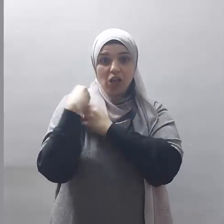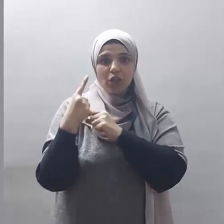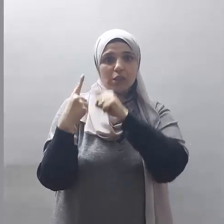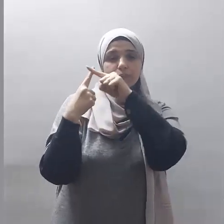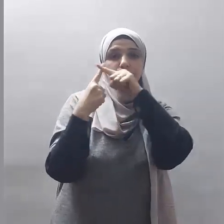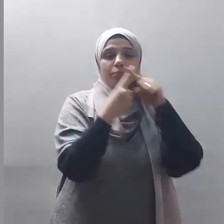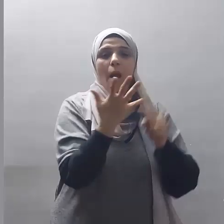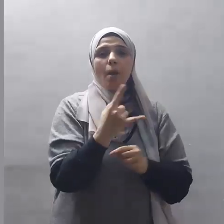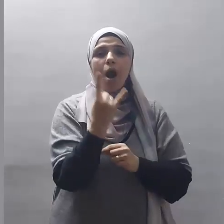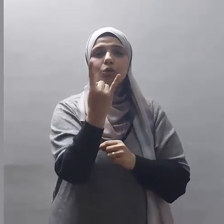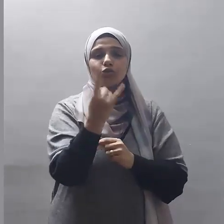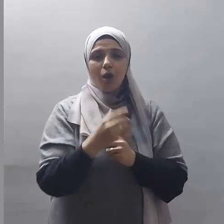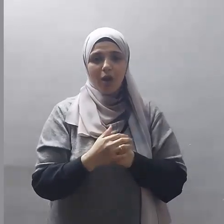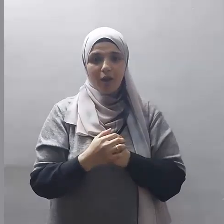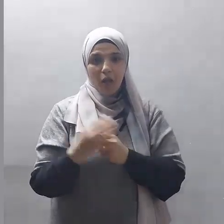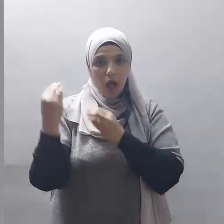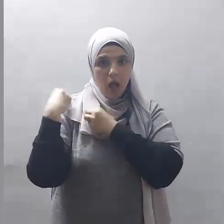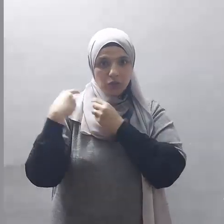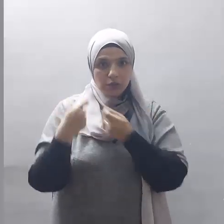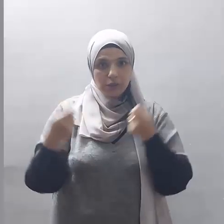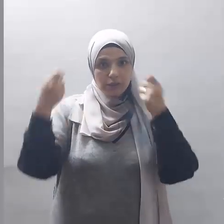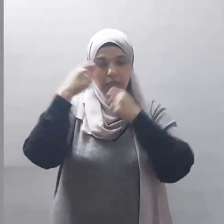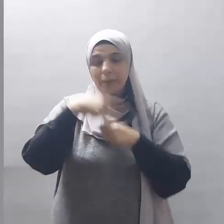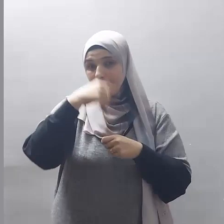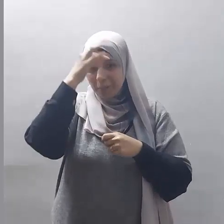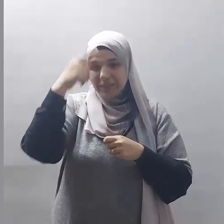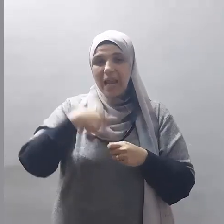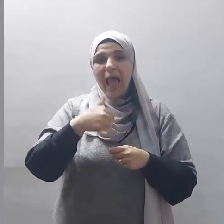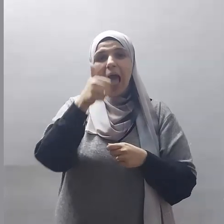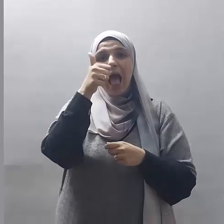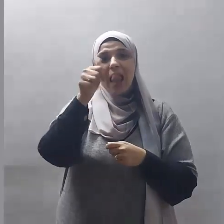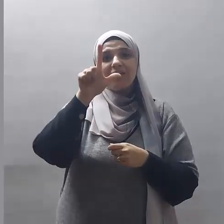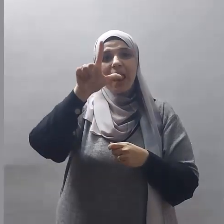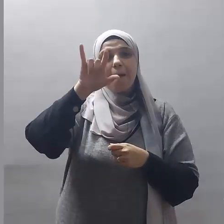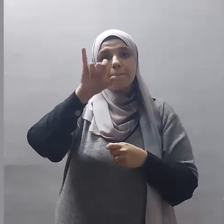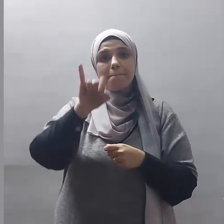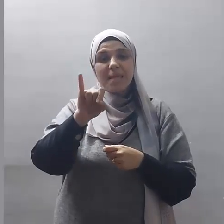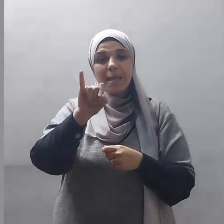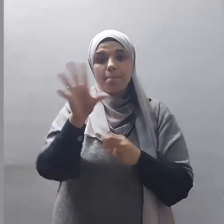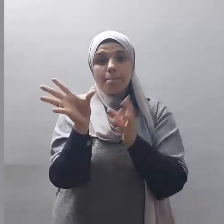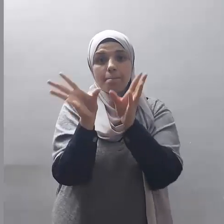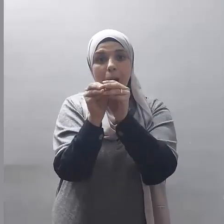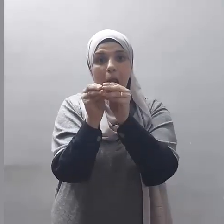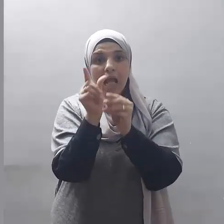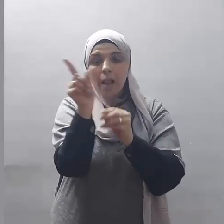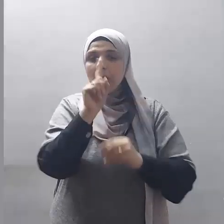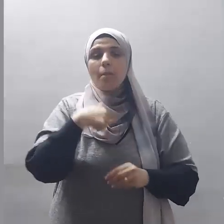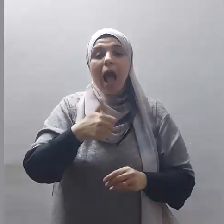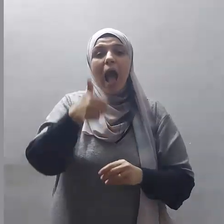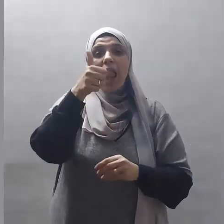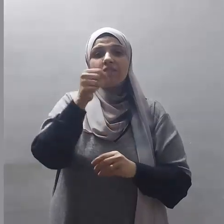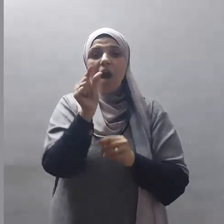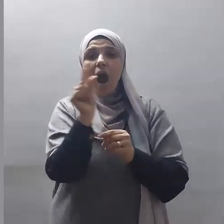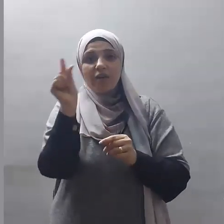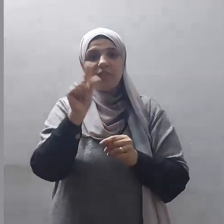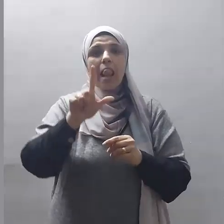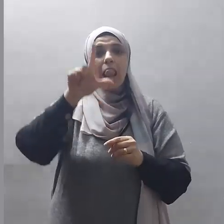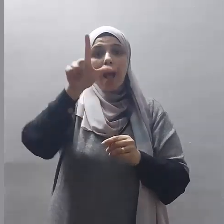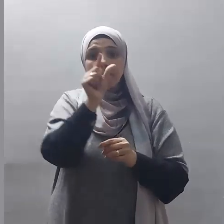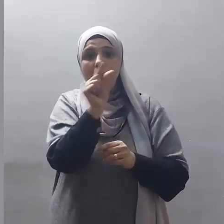أمثالها. لا أقول ألف لام ميم حرف، ولكن ألف حرف، ولام حرف،